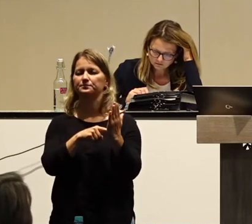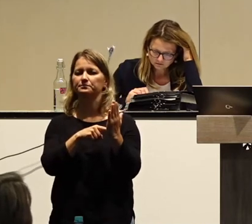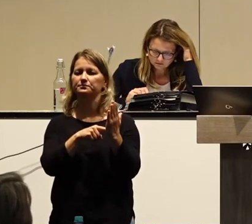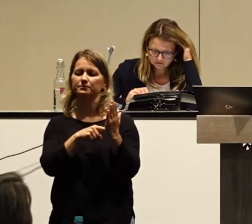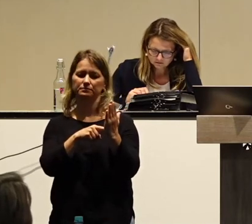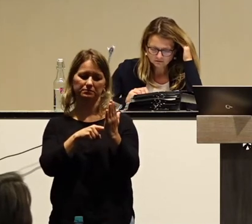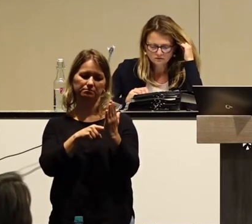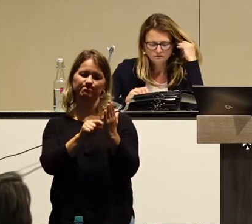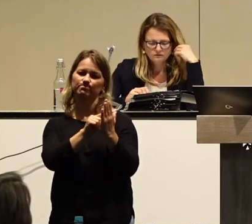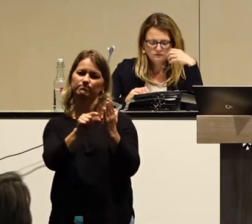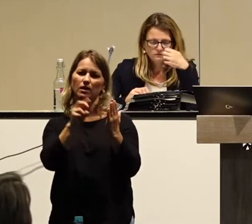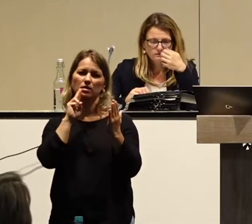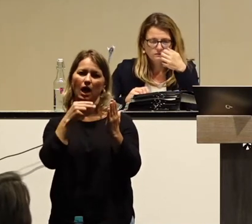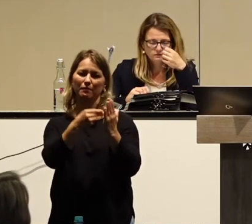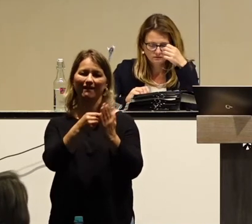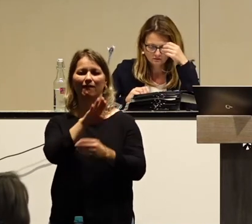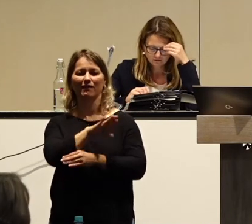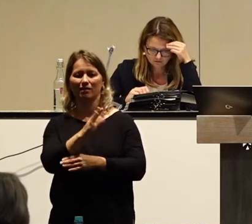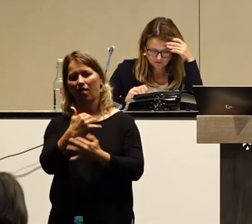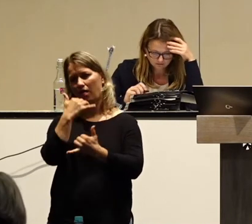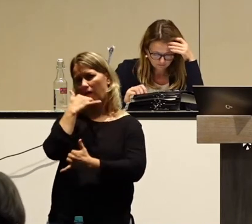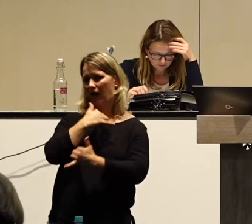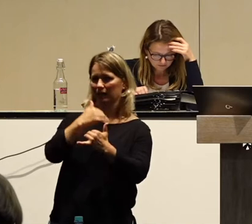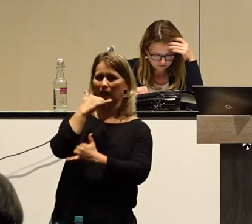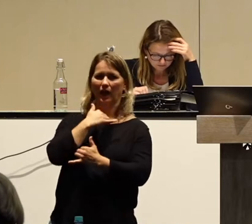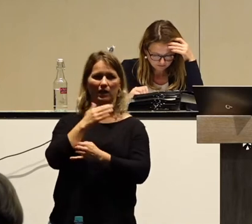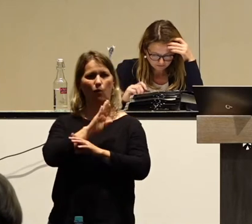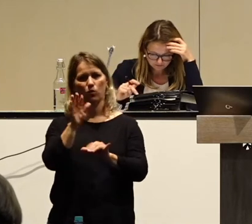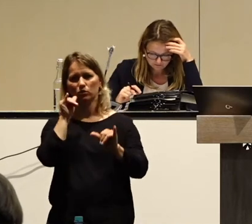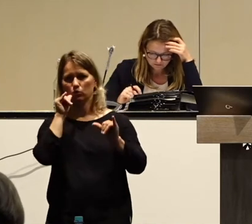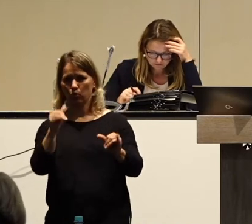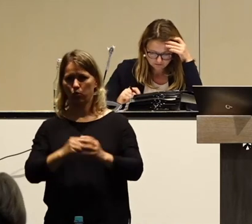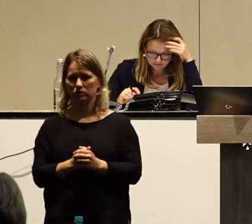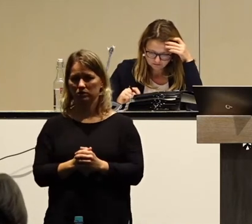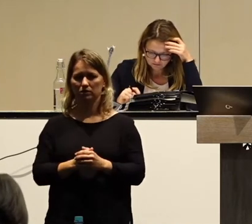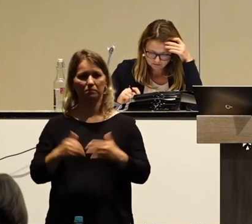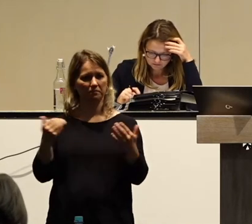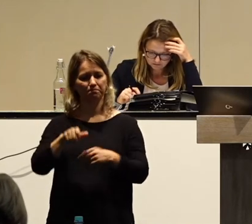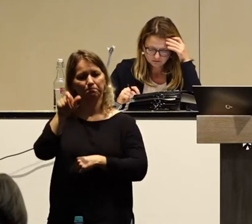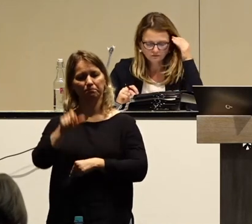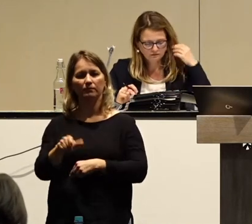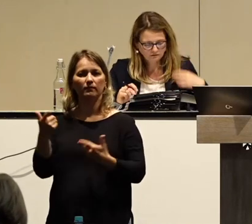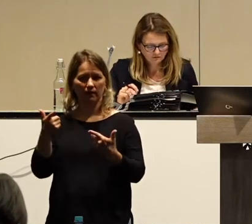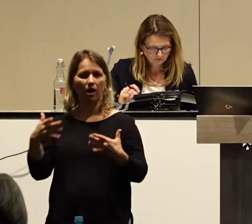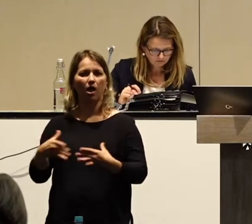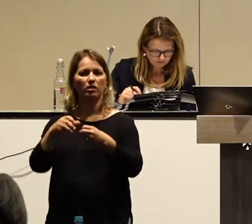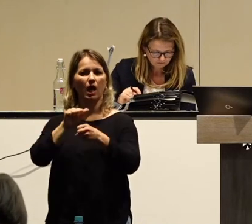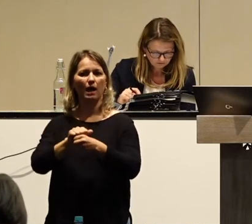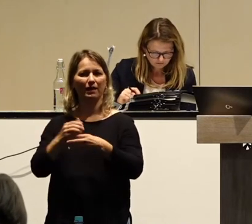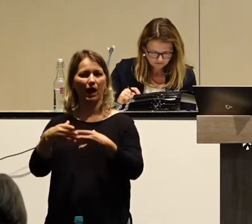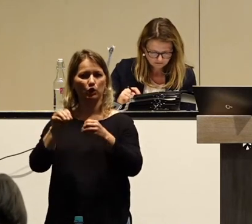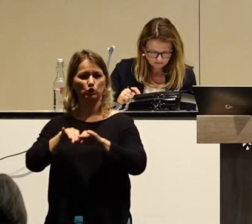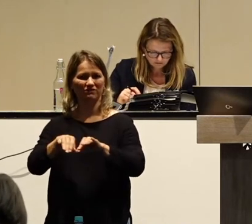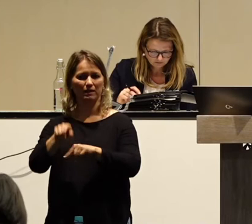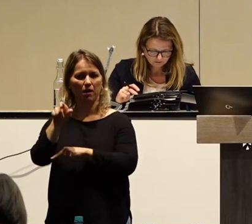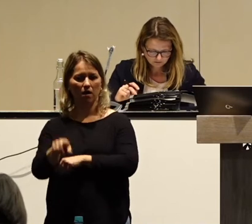unter dem Titel Kinder ertrinken oft lautlos. Da hat sich ein junger ehrenamtlicher Rettungsschwimmer zu Wort gemeldet und